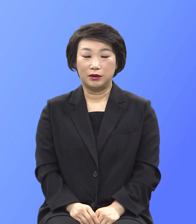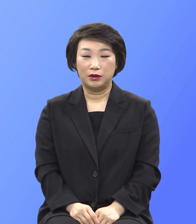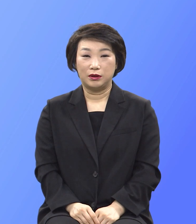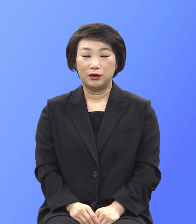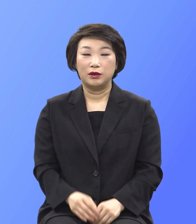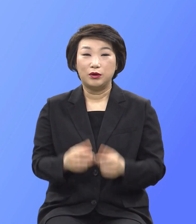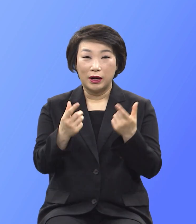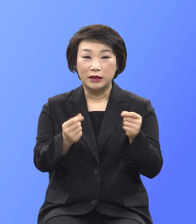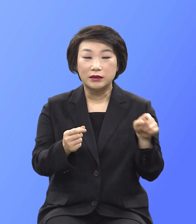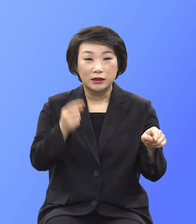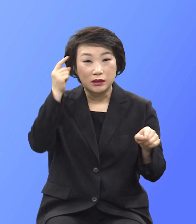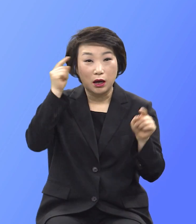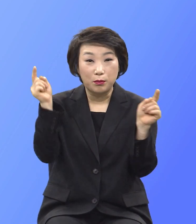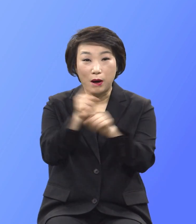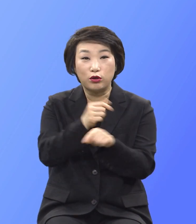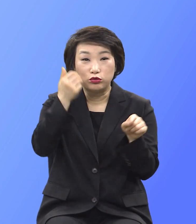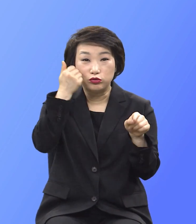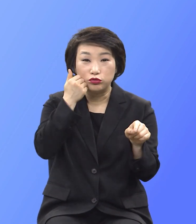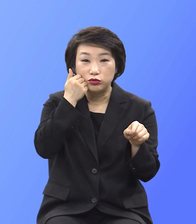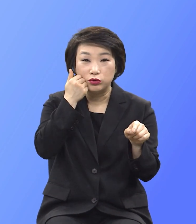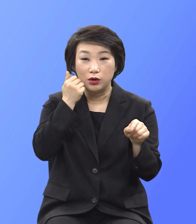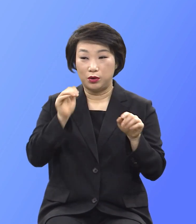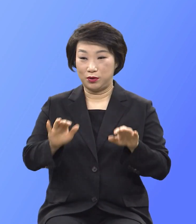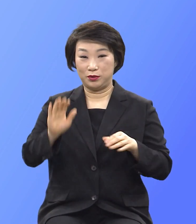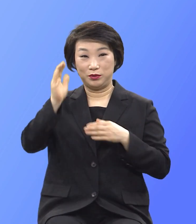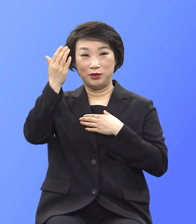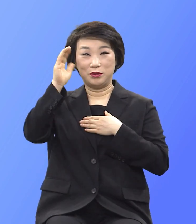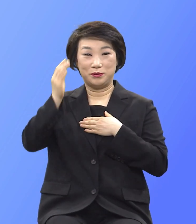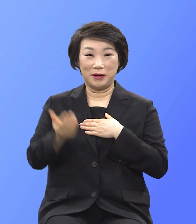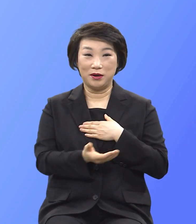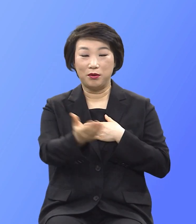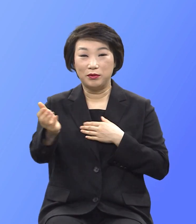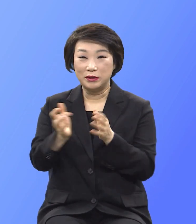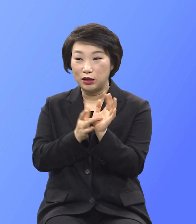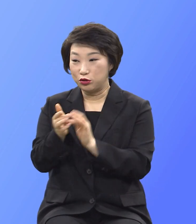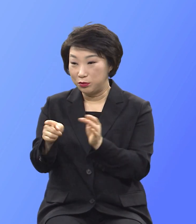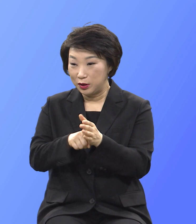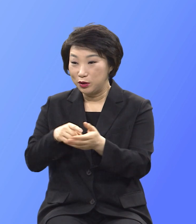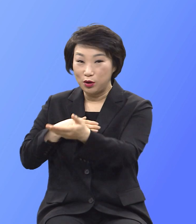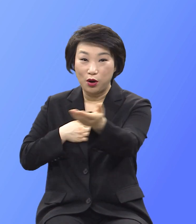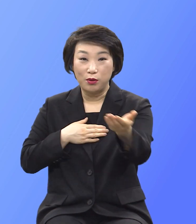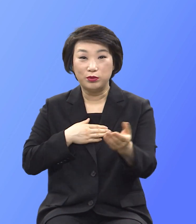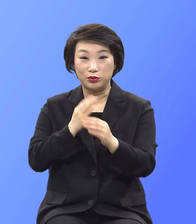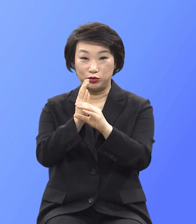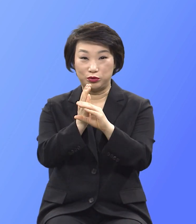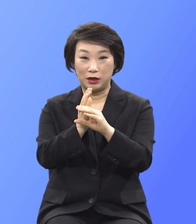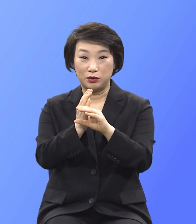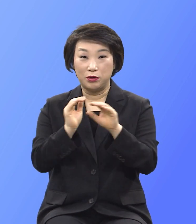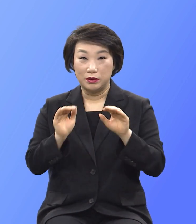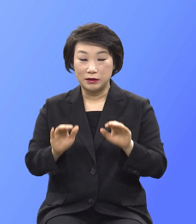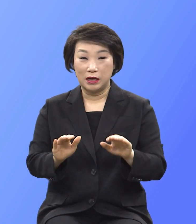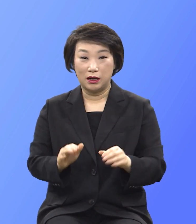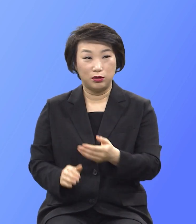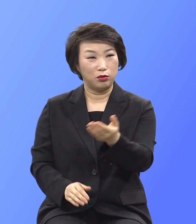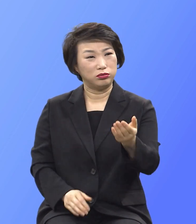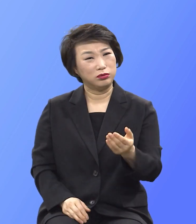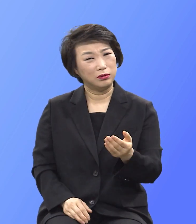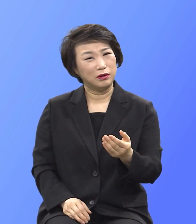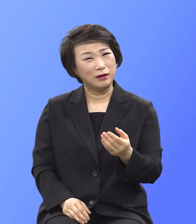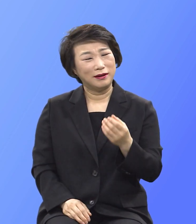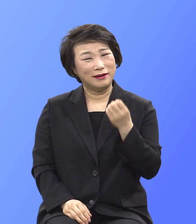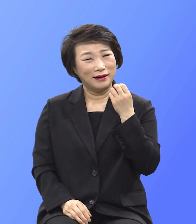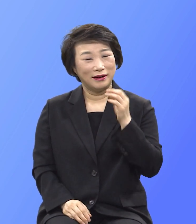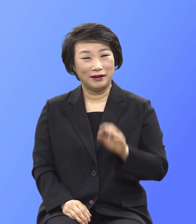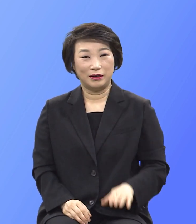누가 이렇게 생각을 바꾸느냐? 오늘날 예수 믿는 사람들 중에서 저는 그런